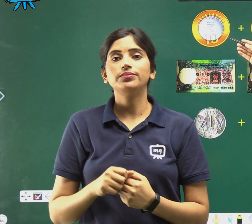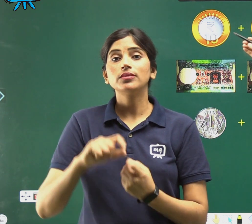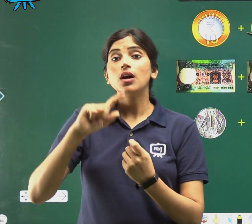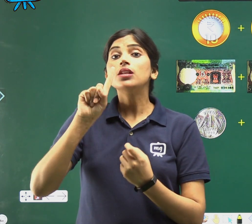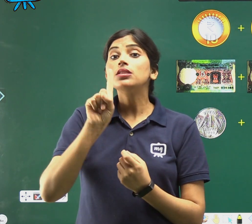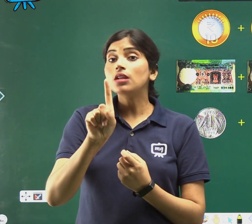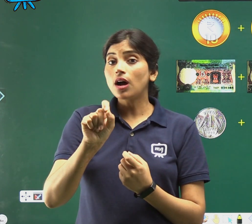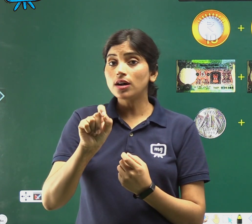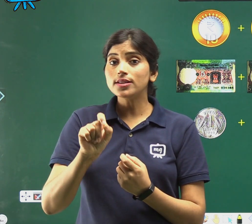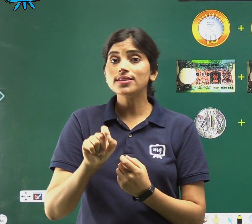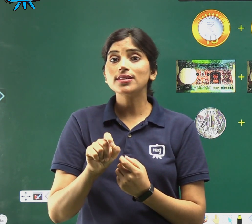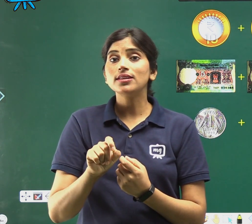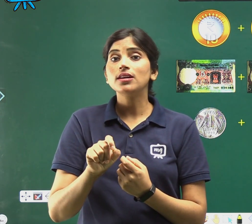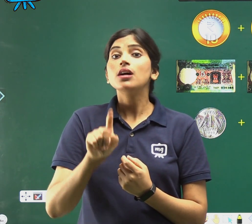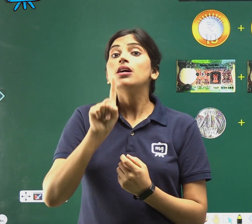10